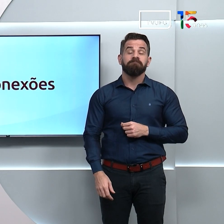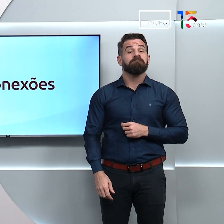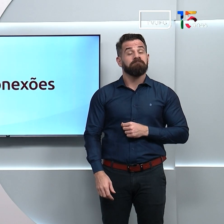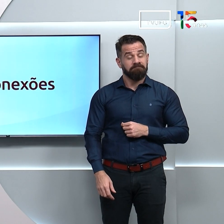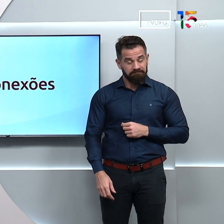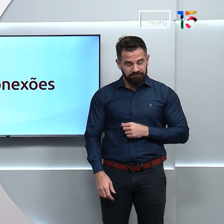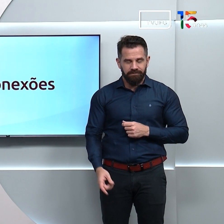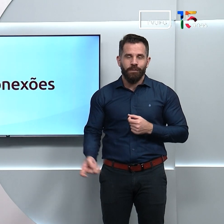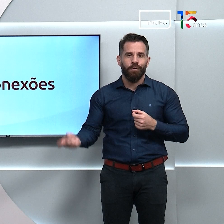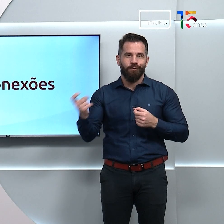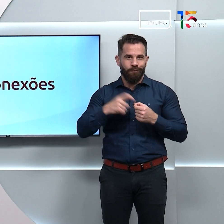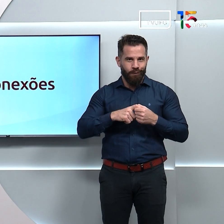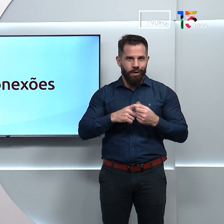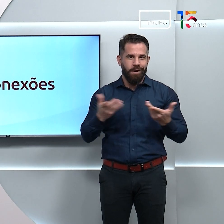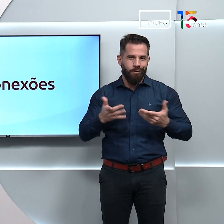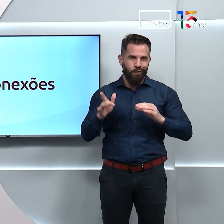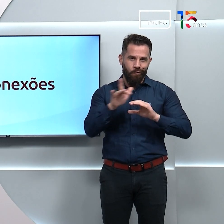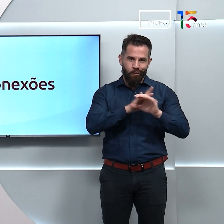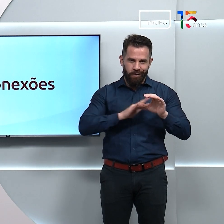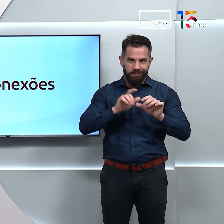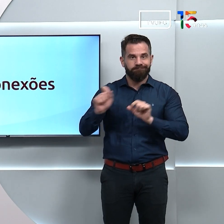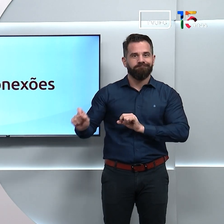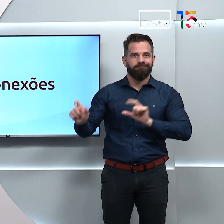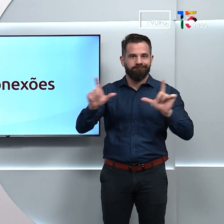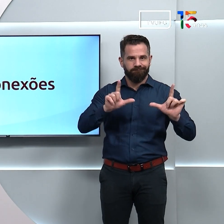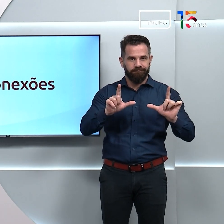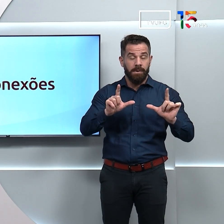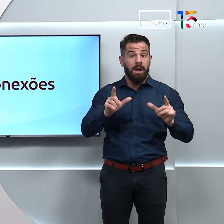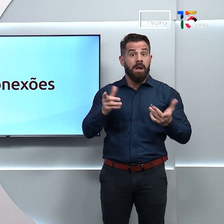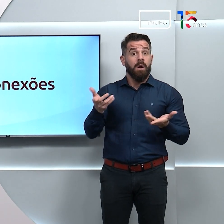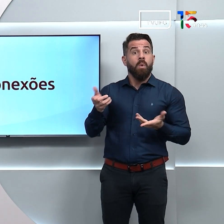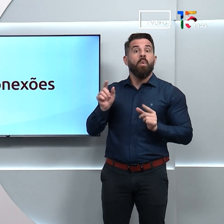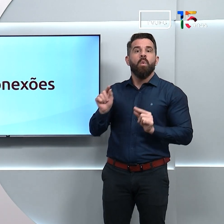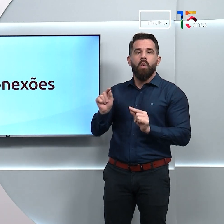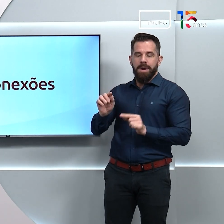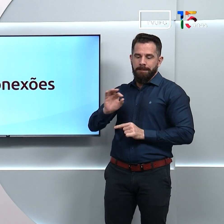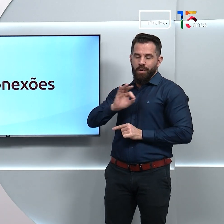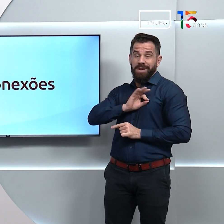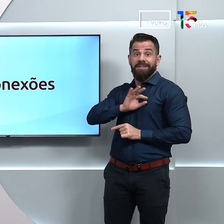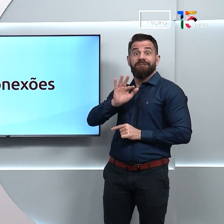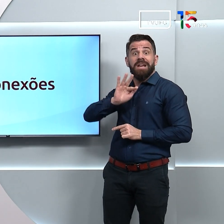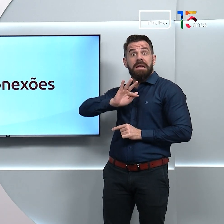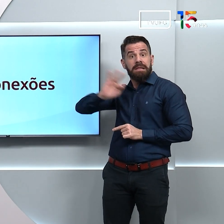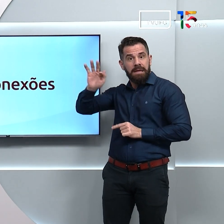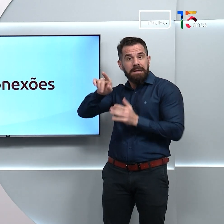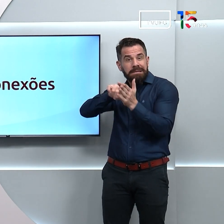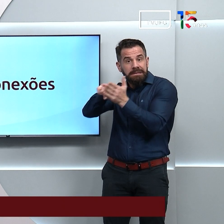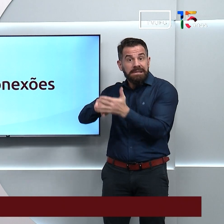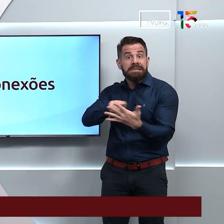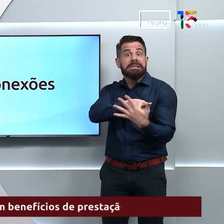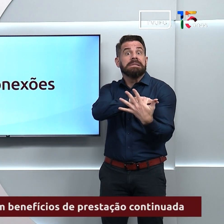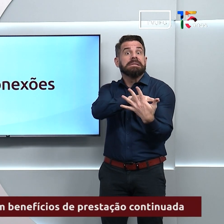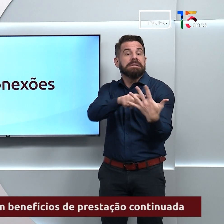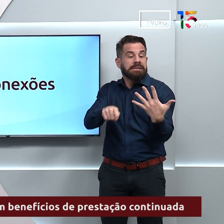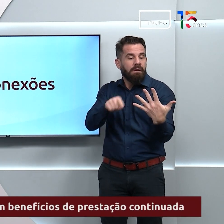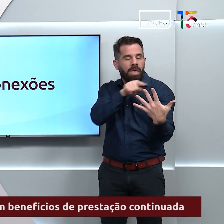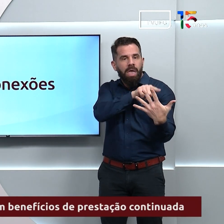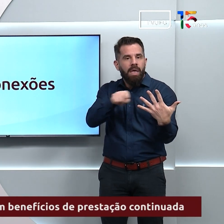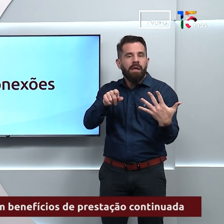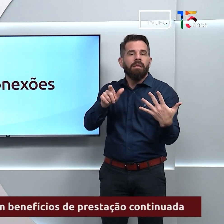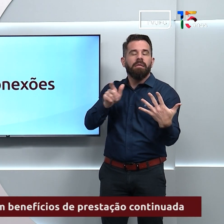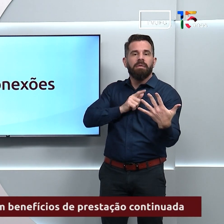Estamos de volta com Conexões de hoje. E a Polícia Federal investiga 5 suspeitos de usar idosos para